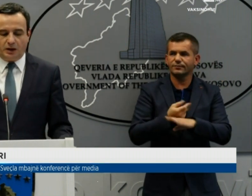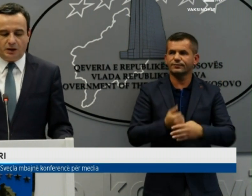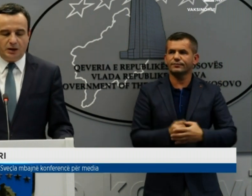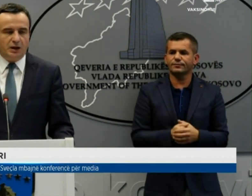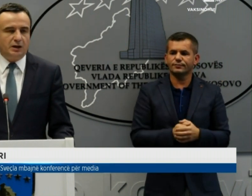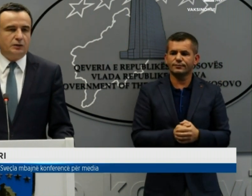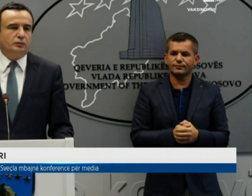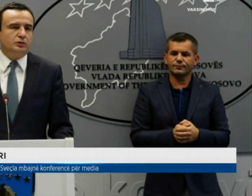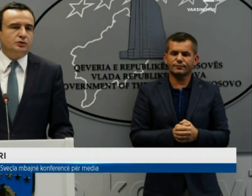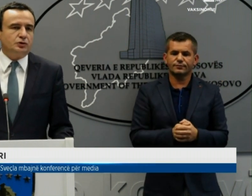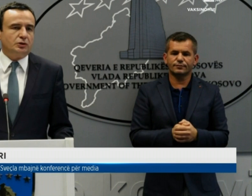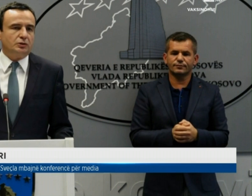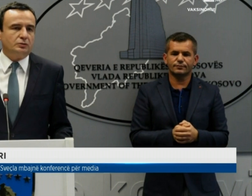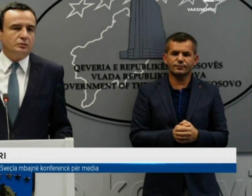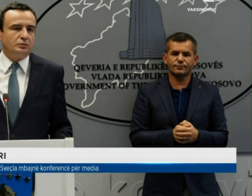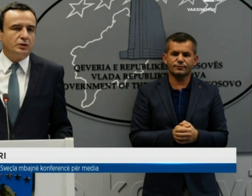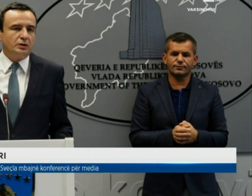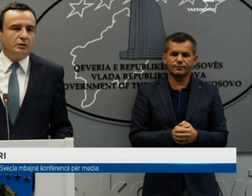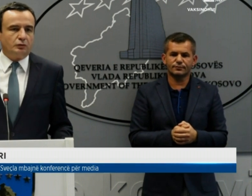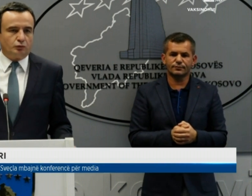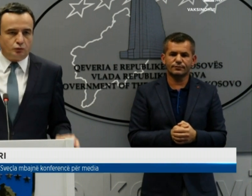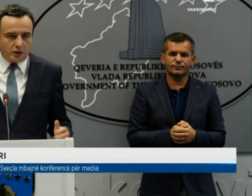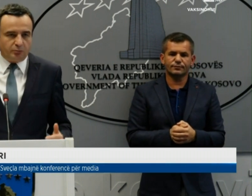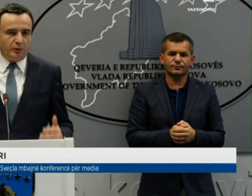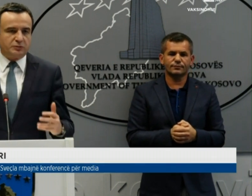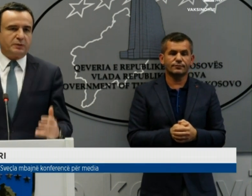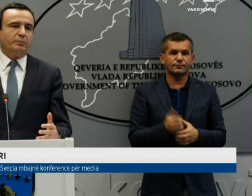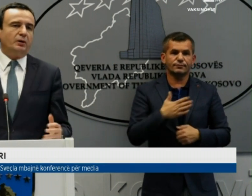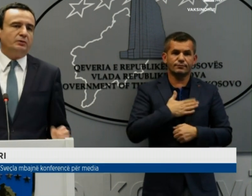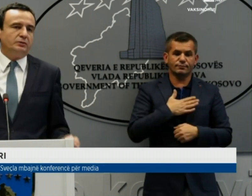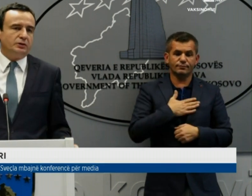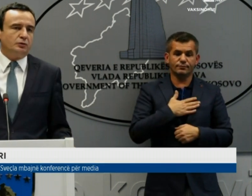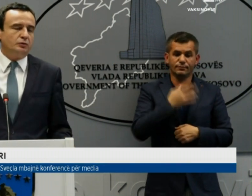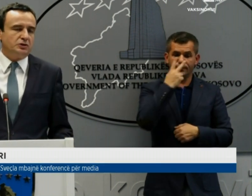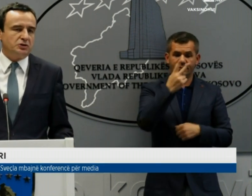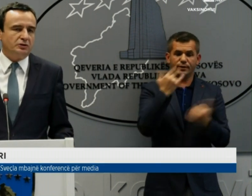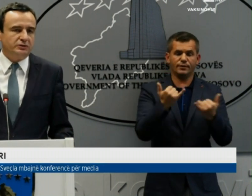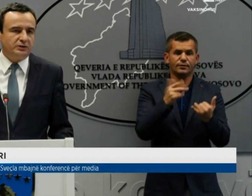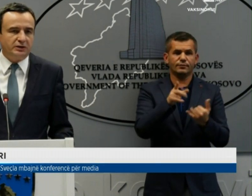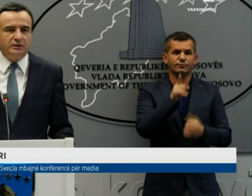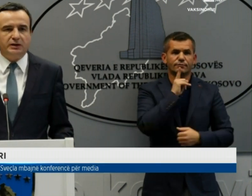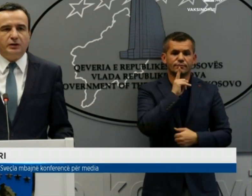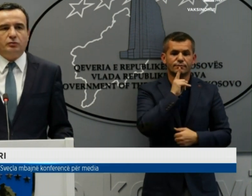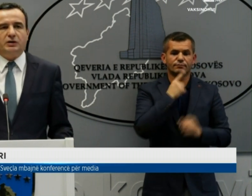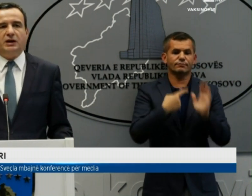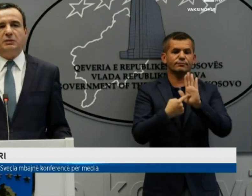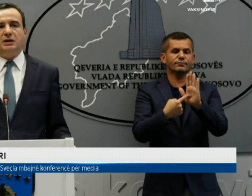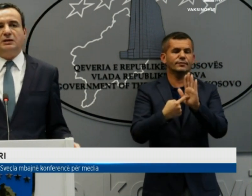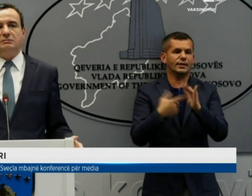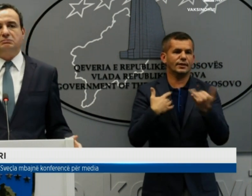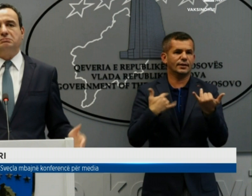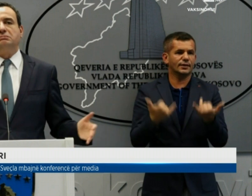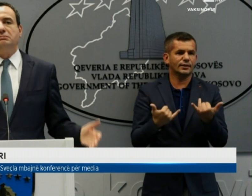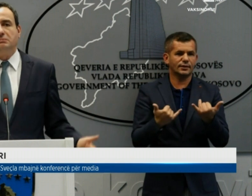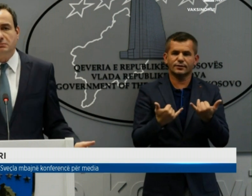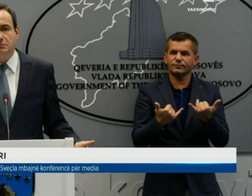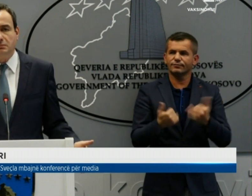Dhe ne natyrisht që duke pas përball një kundërshtall të tillë, ne nuk kemi